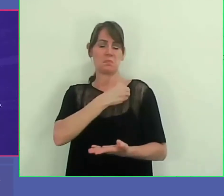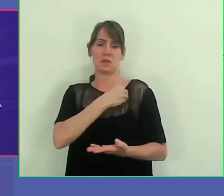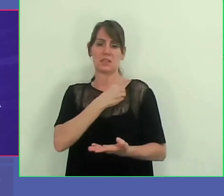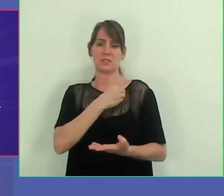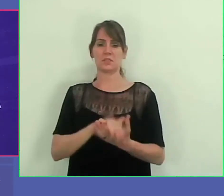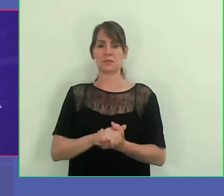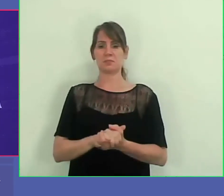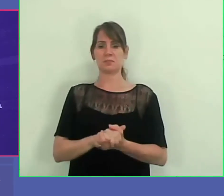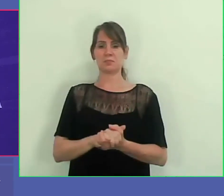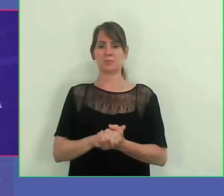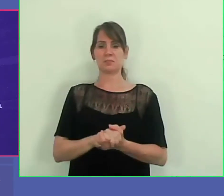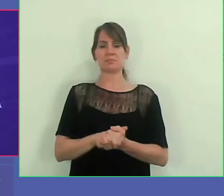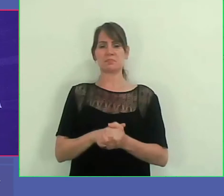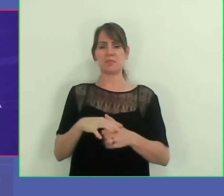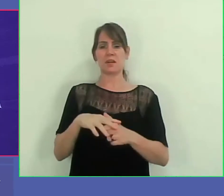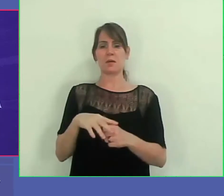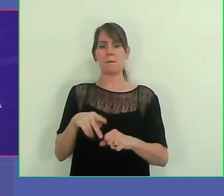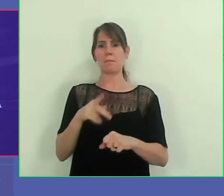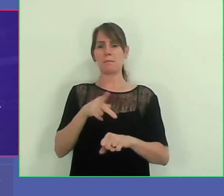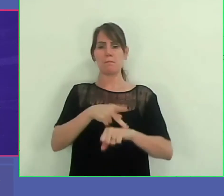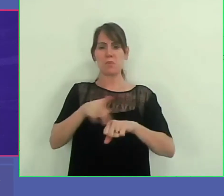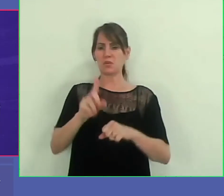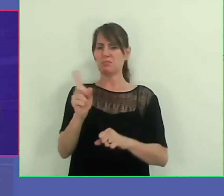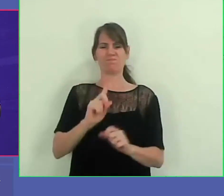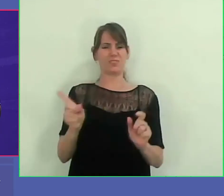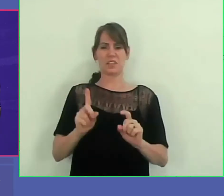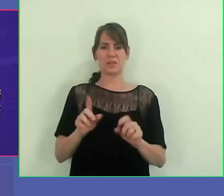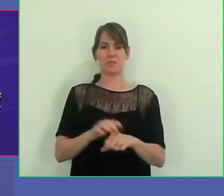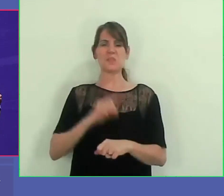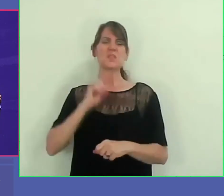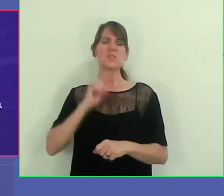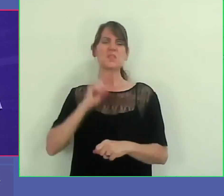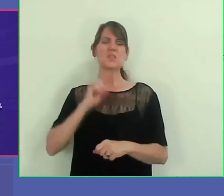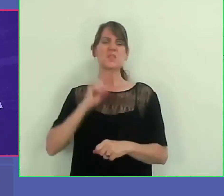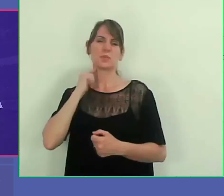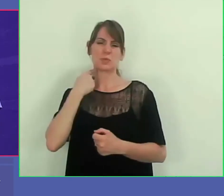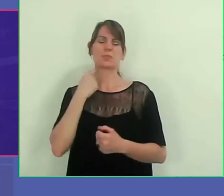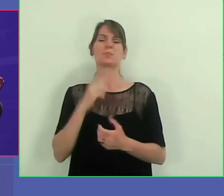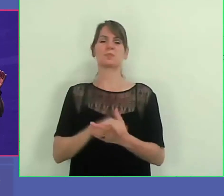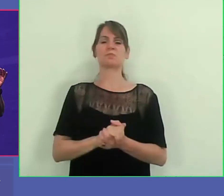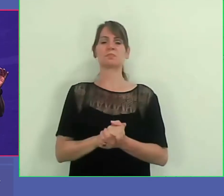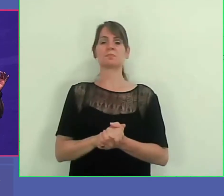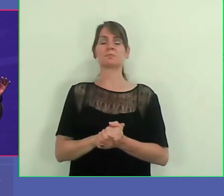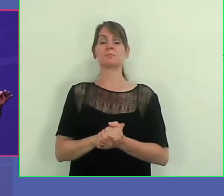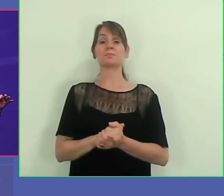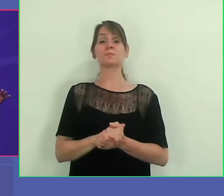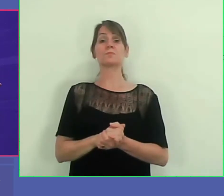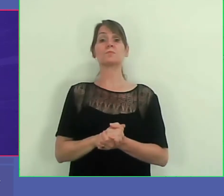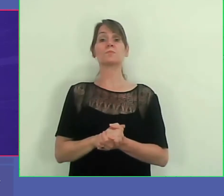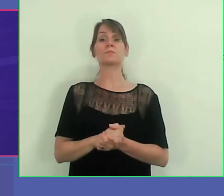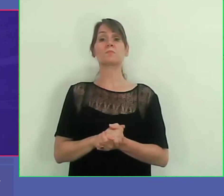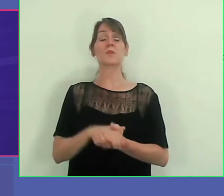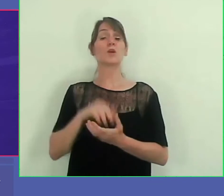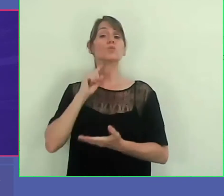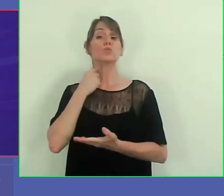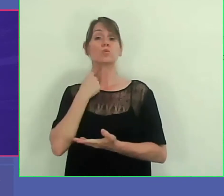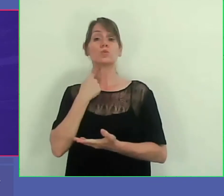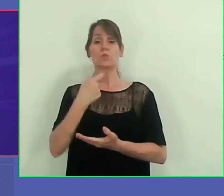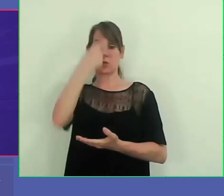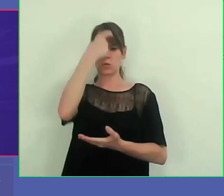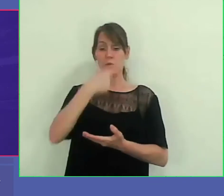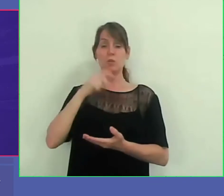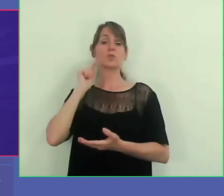Impureza, aqui diz, imoralidade sexual, vírgula, impureza e